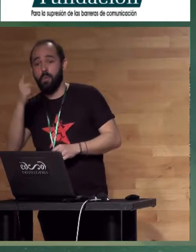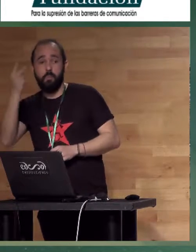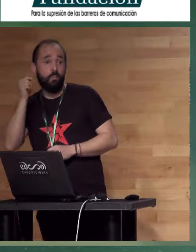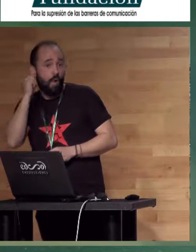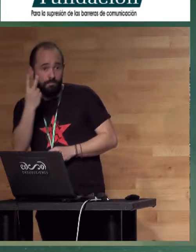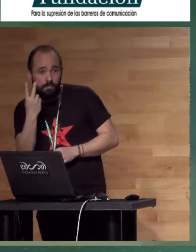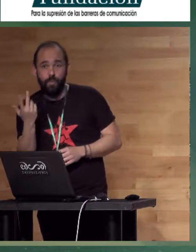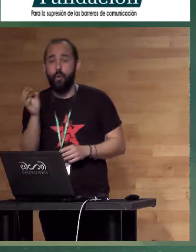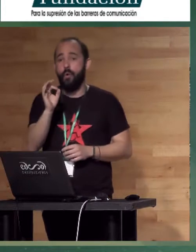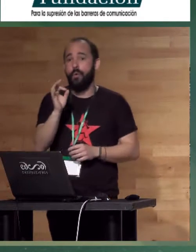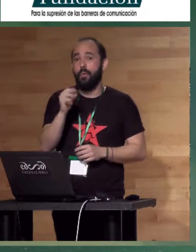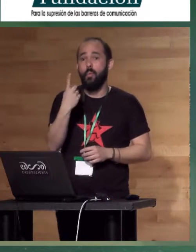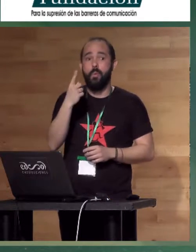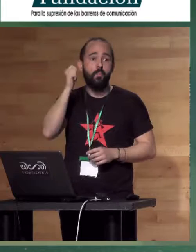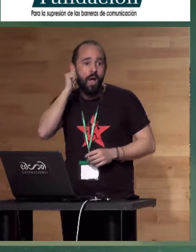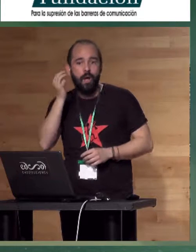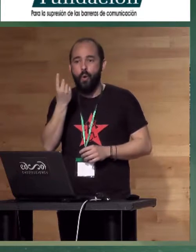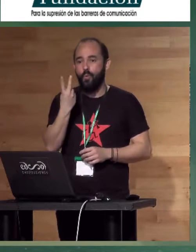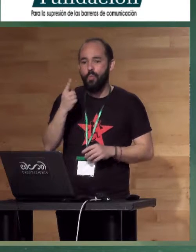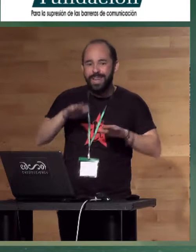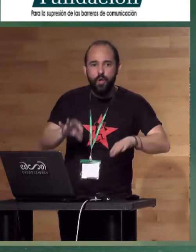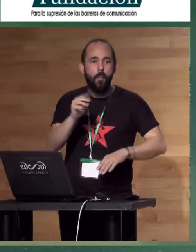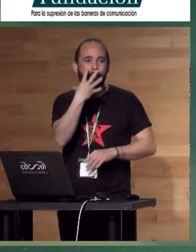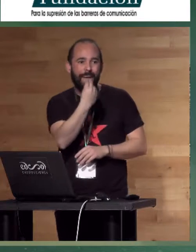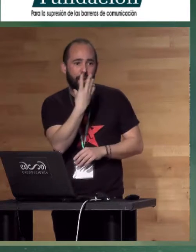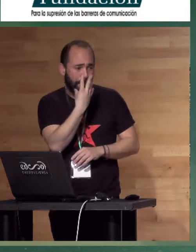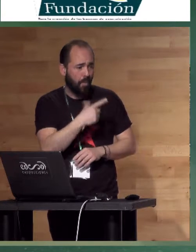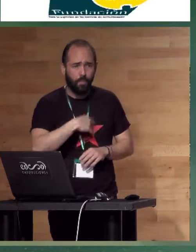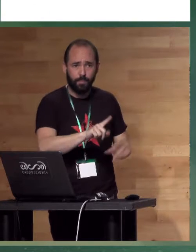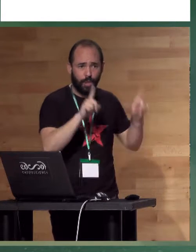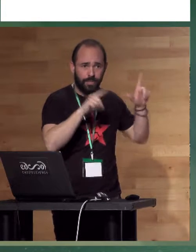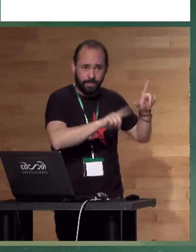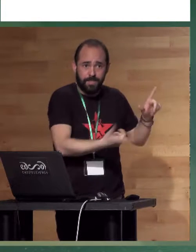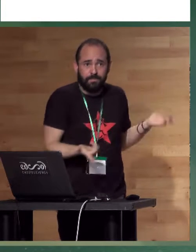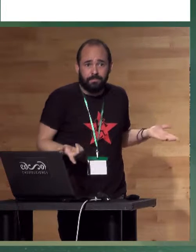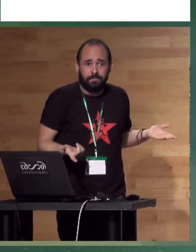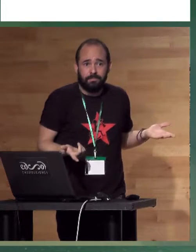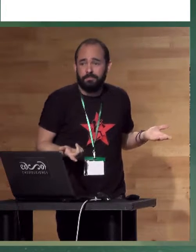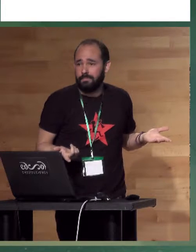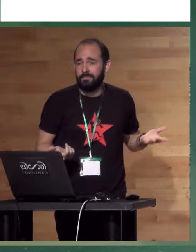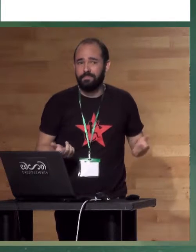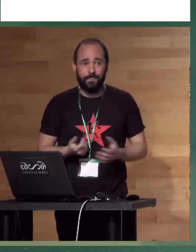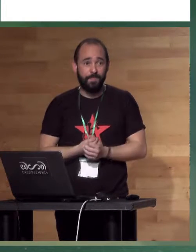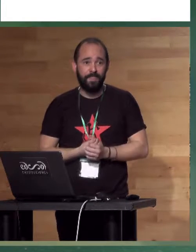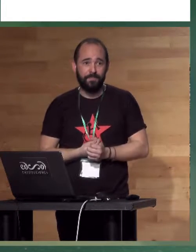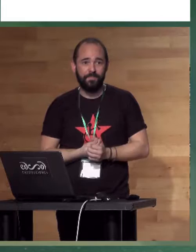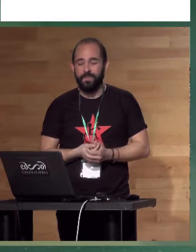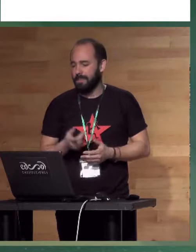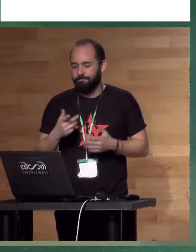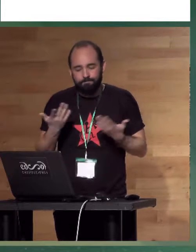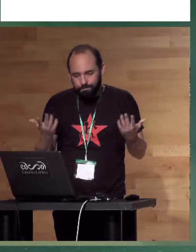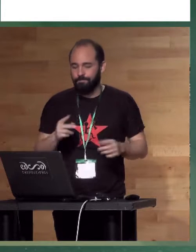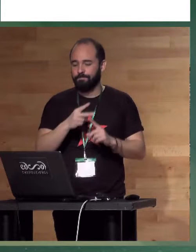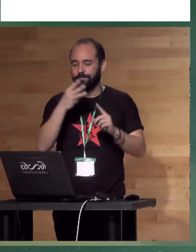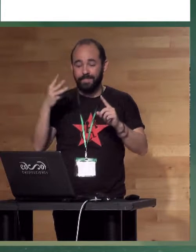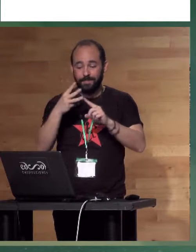Un hombre y una mujer, o una mujer, un niño con un perro. ¿Puede ser el perro el protagonista? ¿Por qué no?